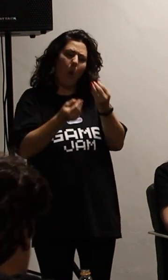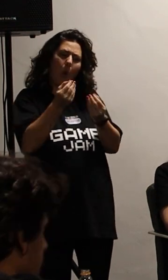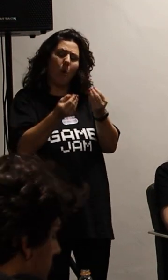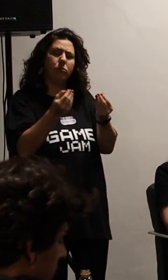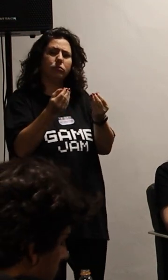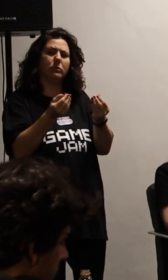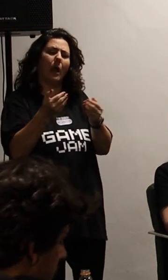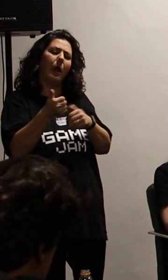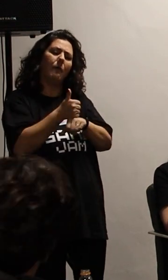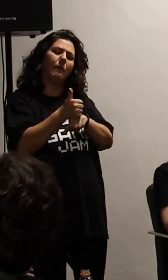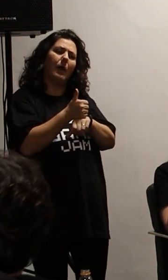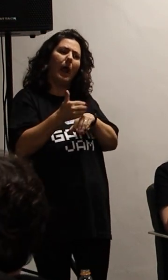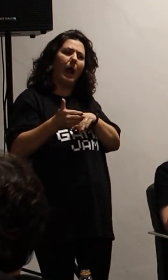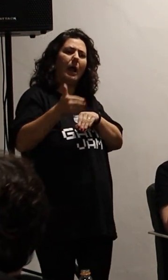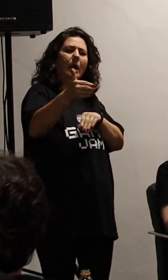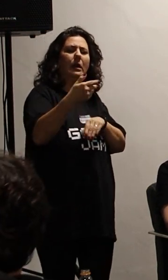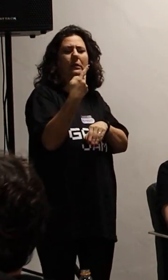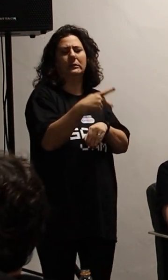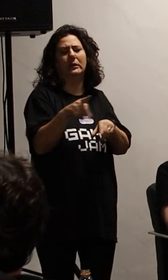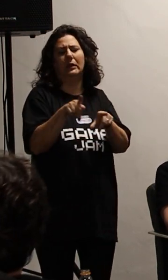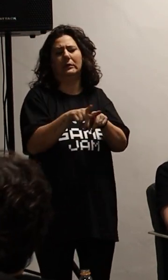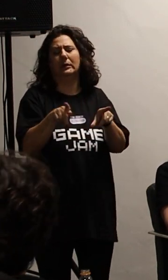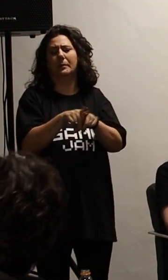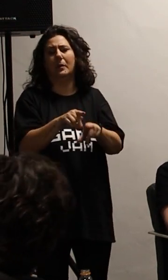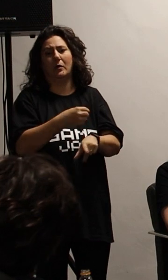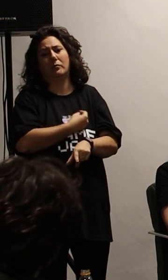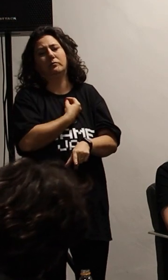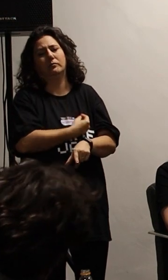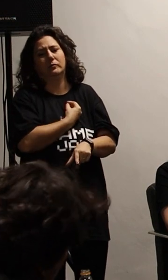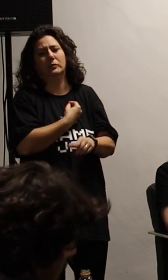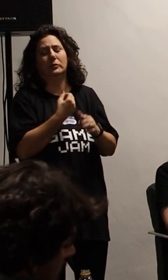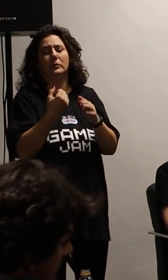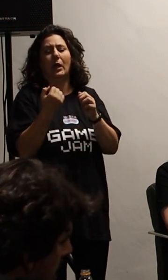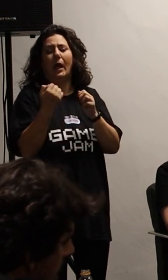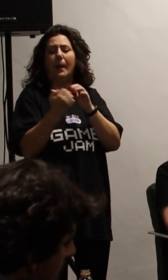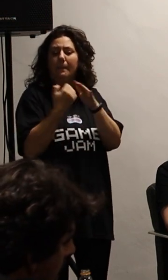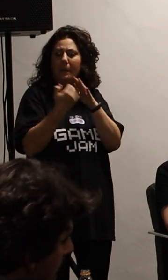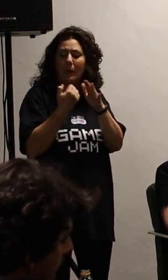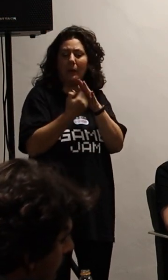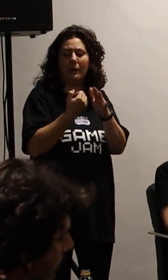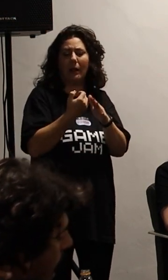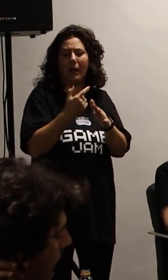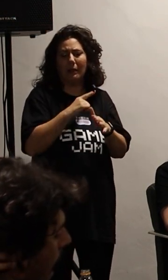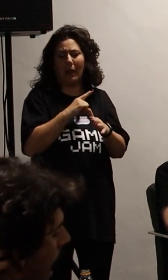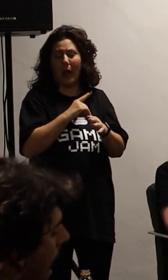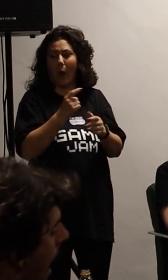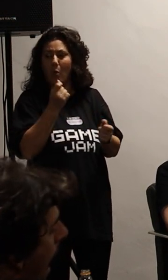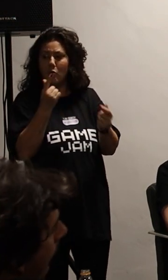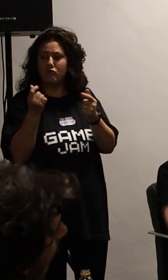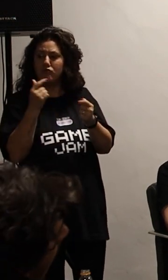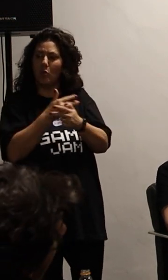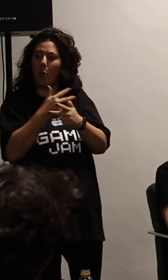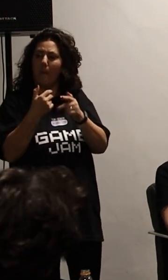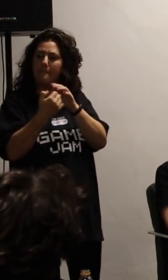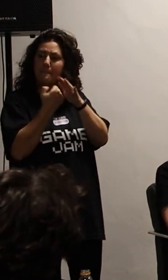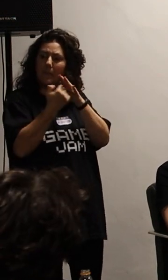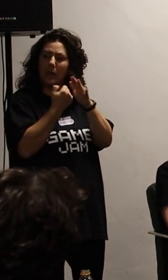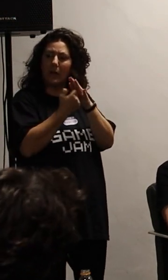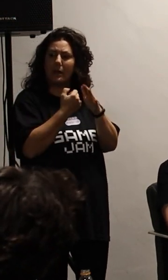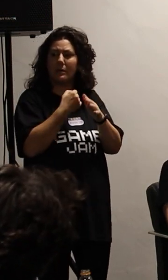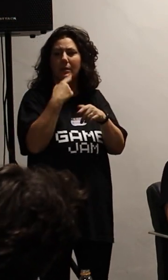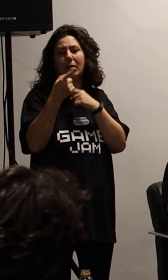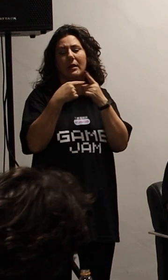dela, entender pormenores da indústria, né? Porque existem alguns pormenores que ninguém fala. Então, se tal empresa é